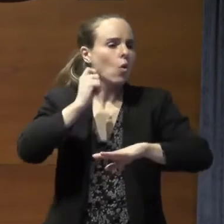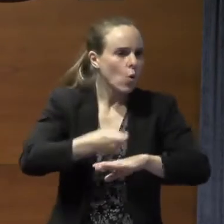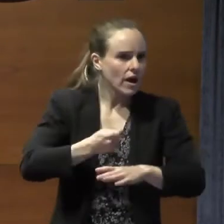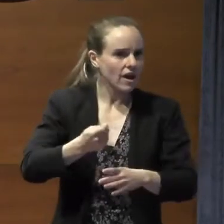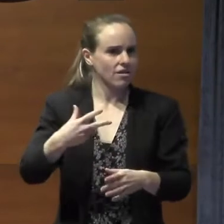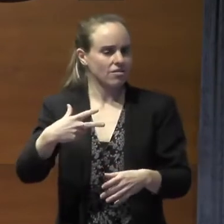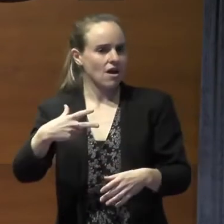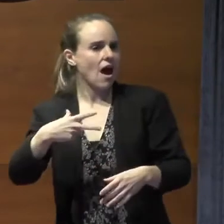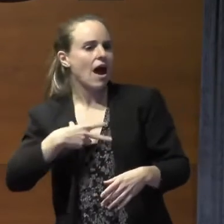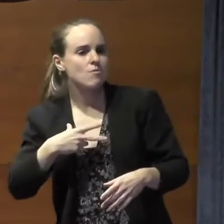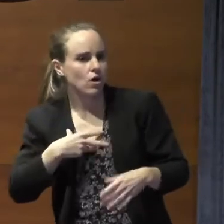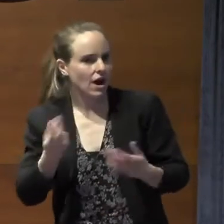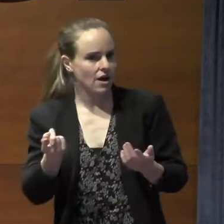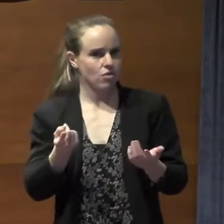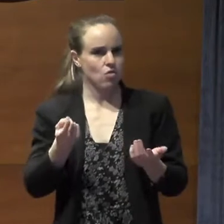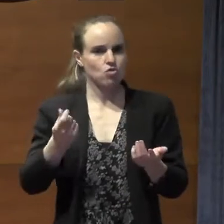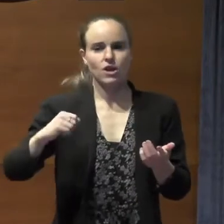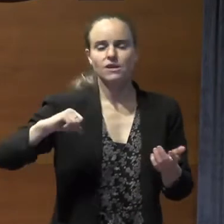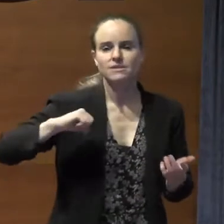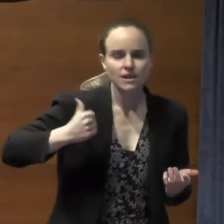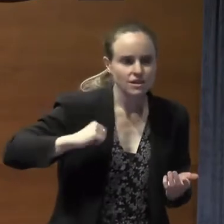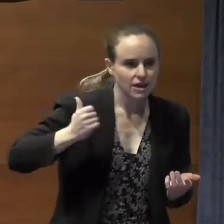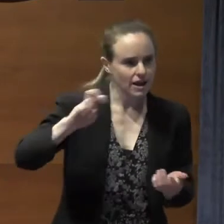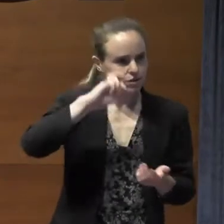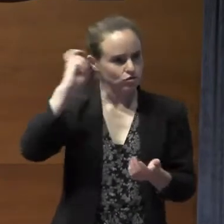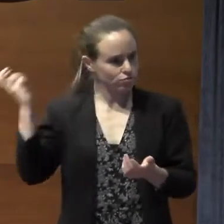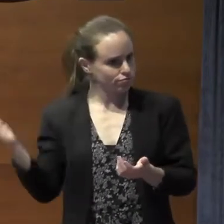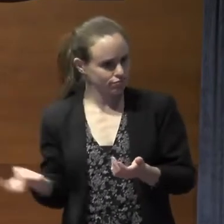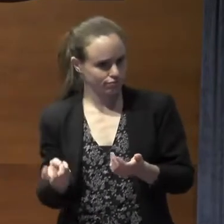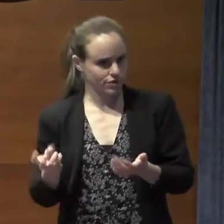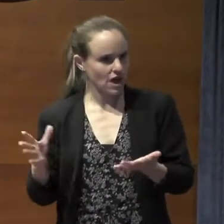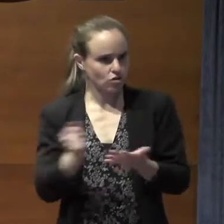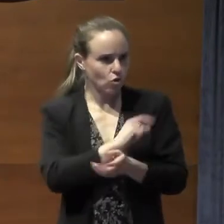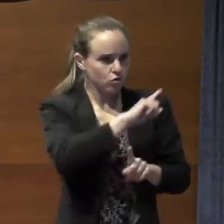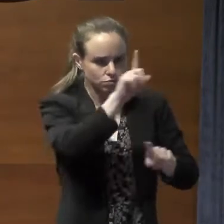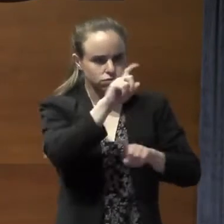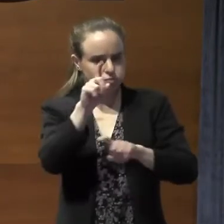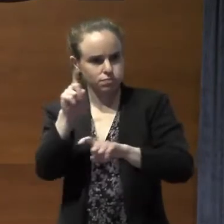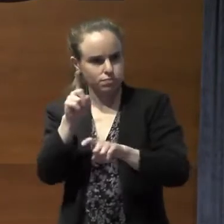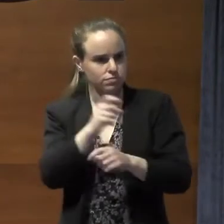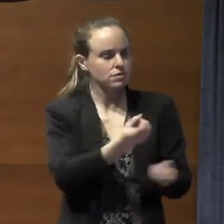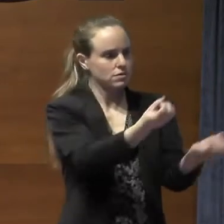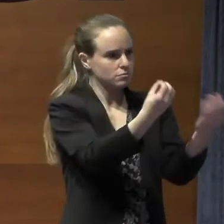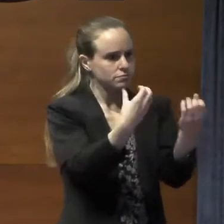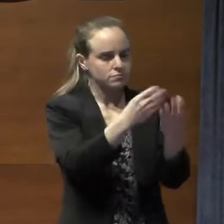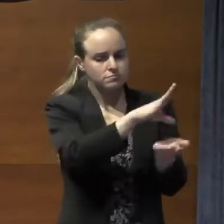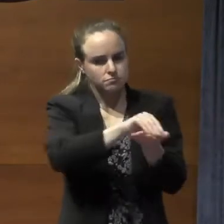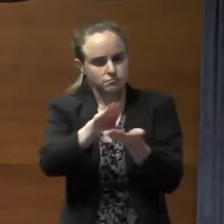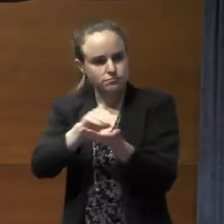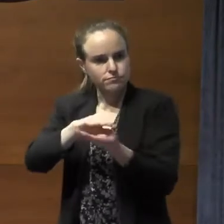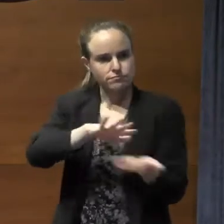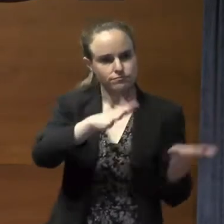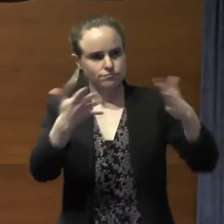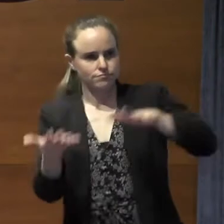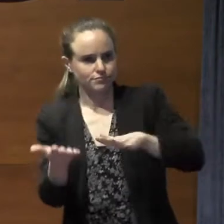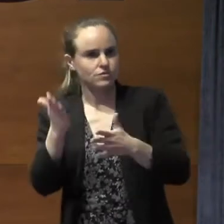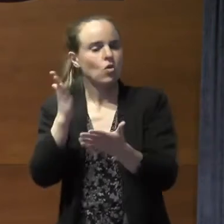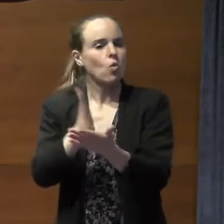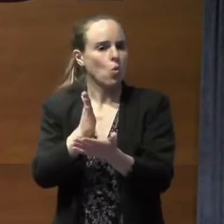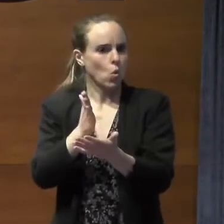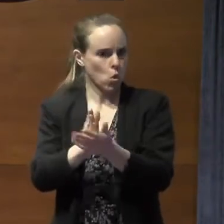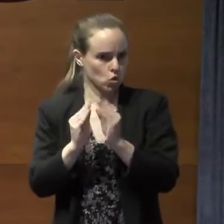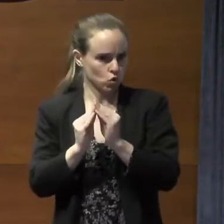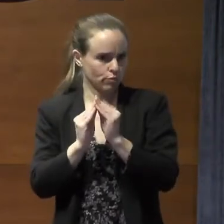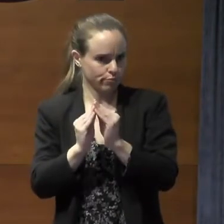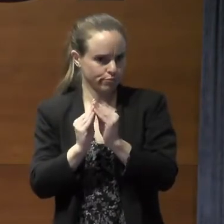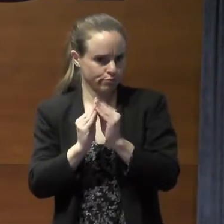que trabajan con víctimas de violencia de género y va, por lo tanto, dirigido a